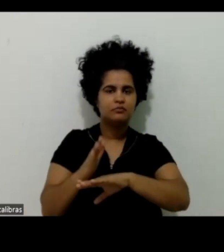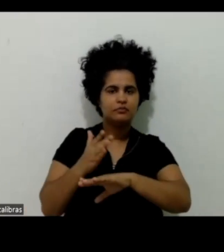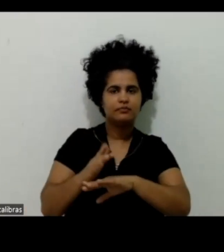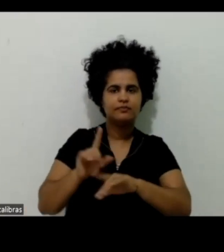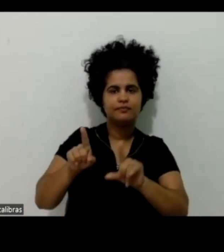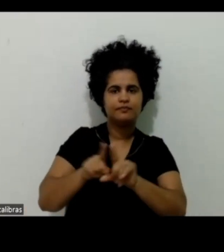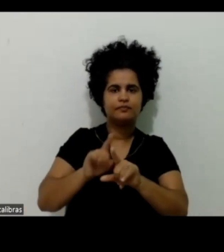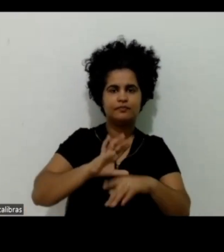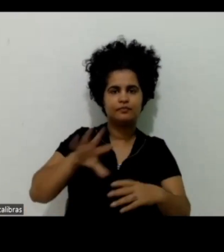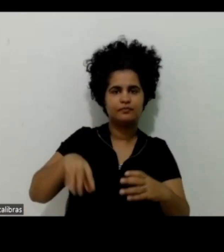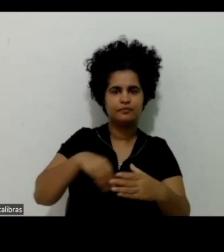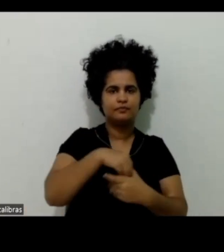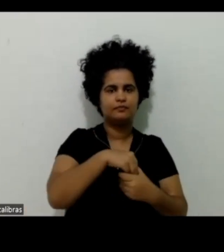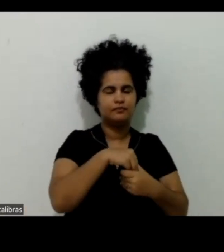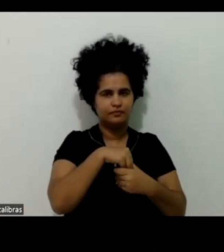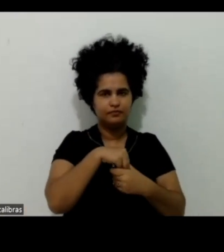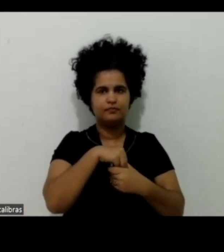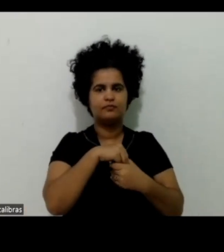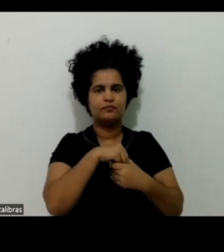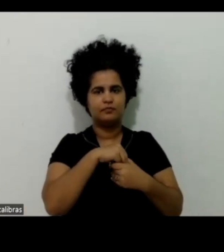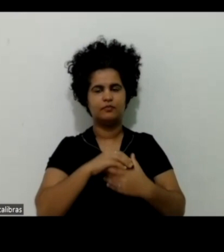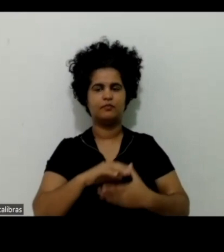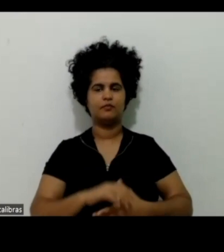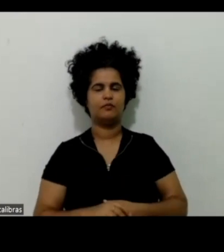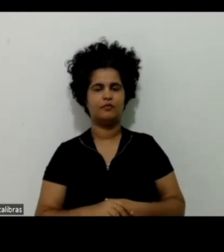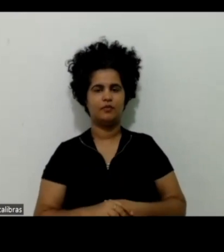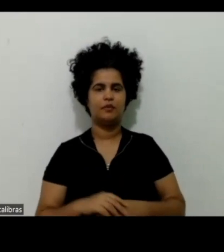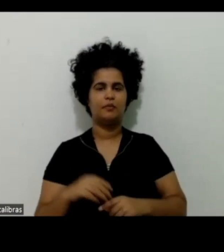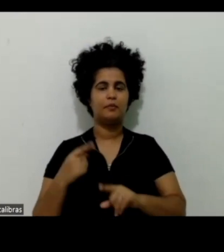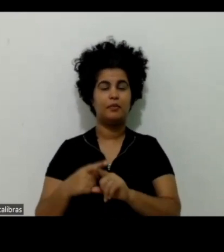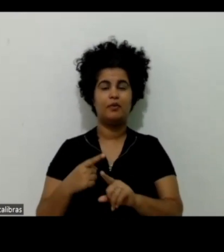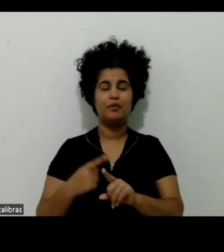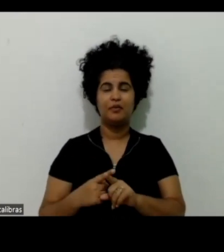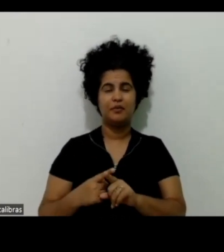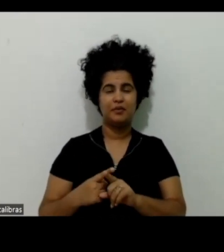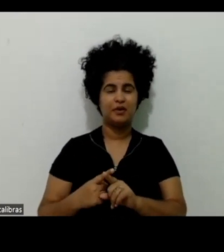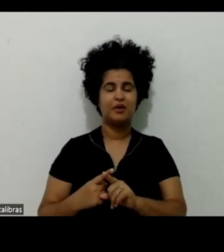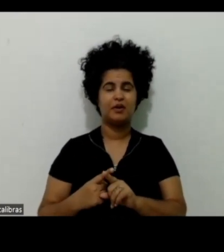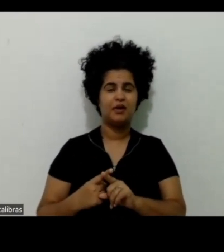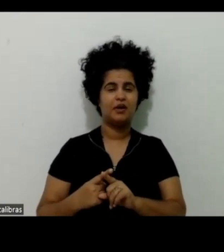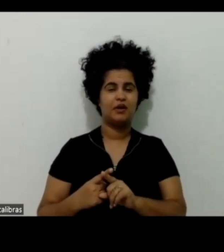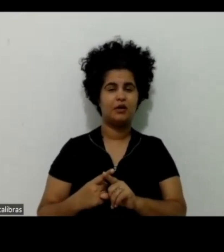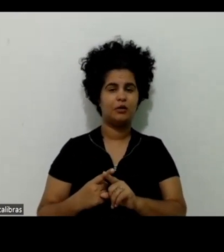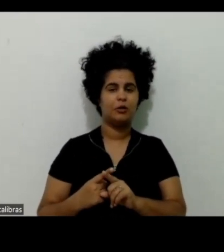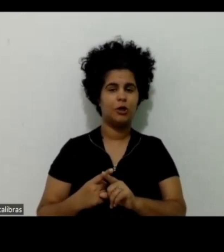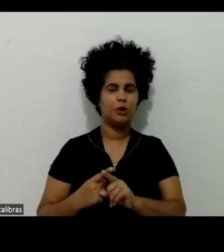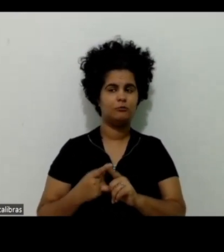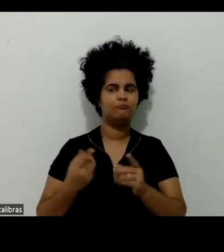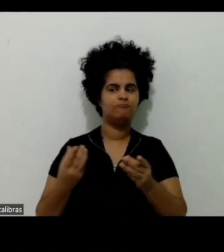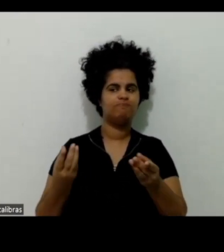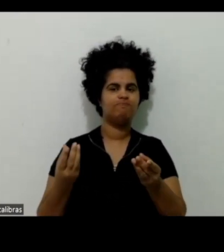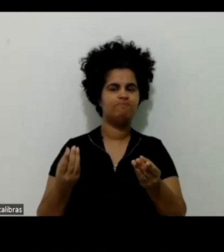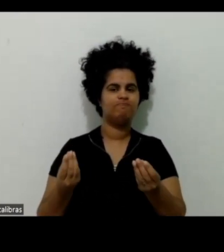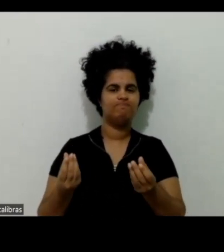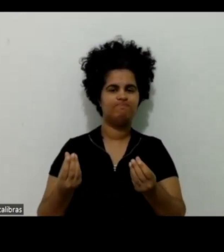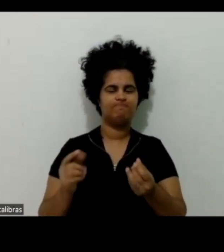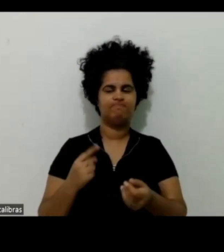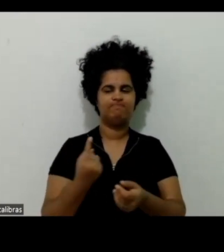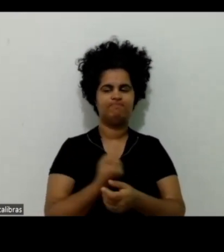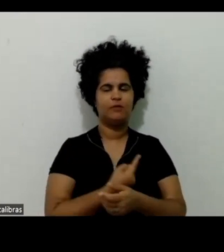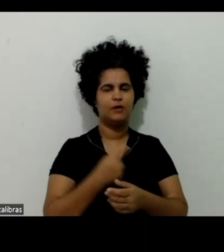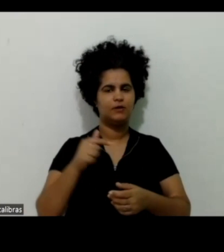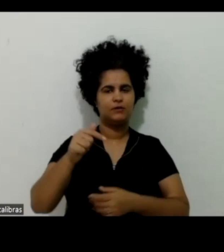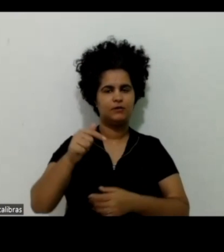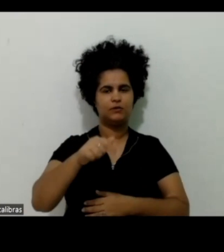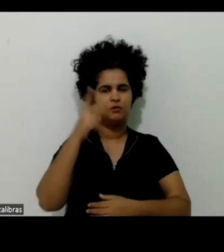ações do cotidiano que materializem eles. Porque isso não pode ser uma abstração para nós, né? E então, essa pesquisa aqui do CRES São Paulo, né, eu